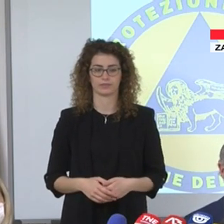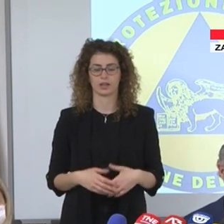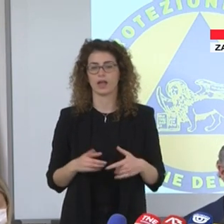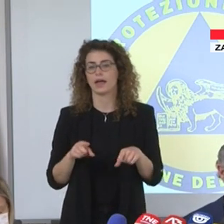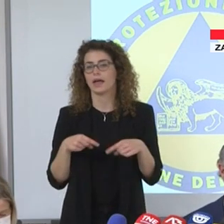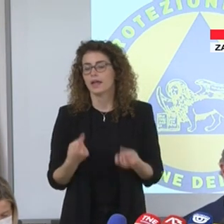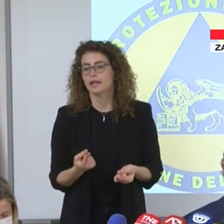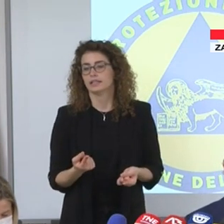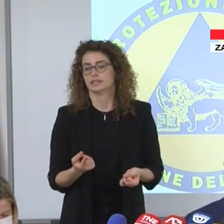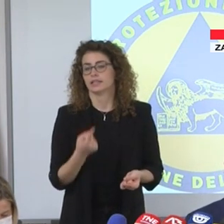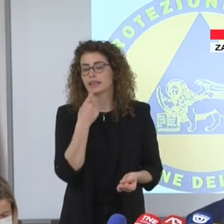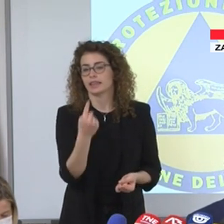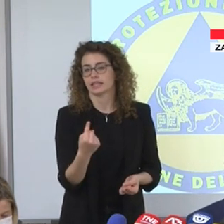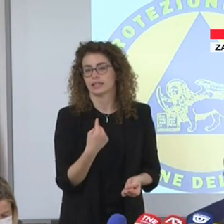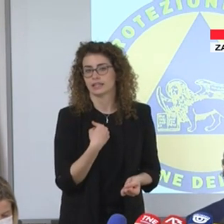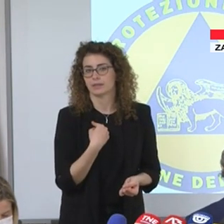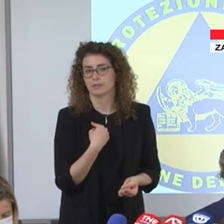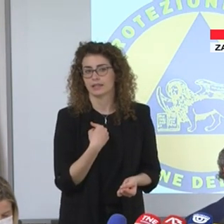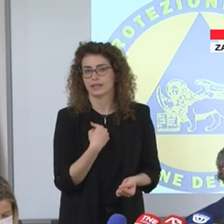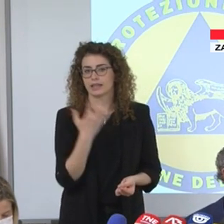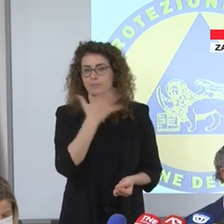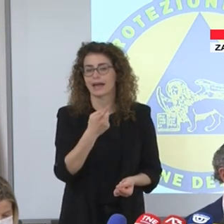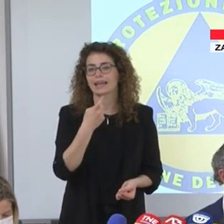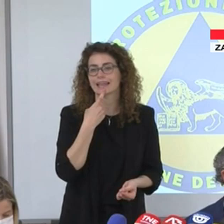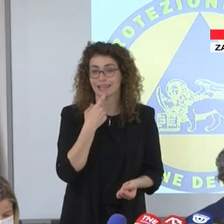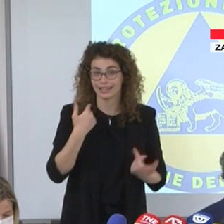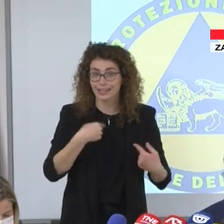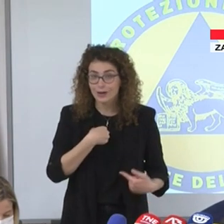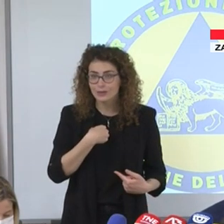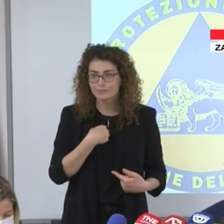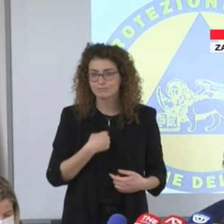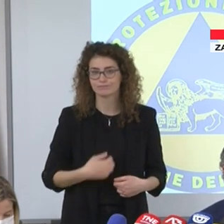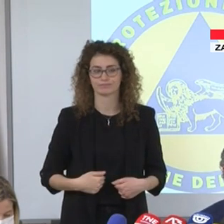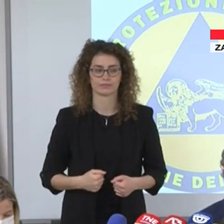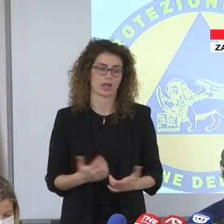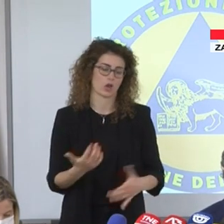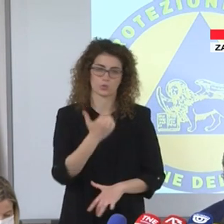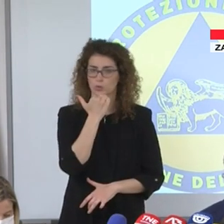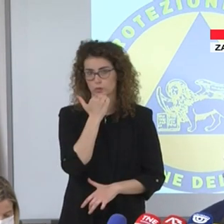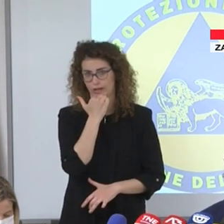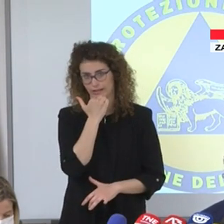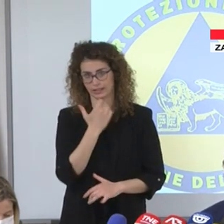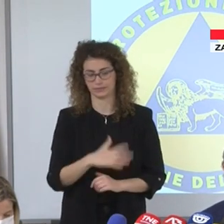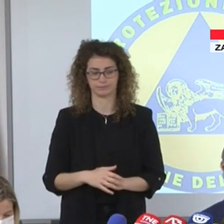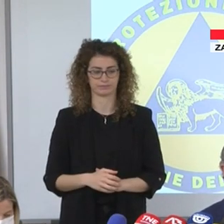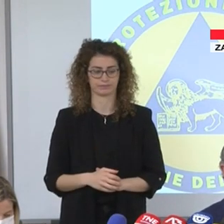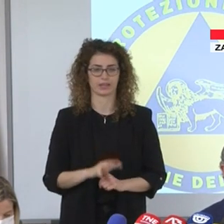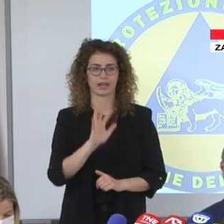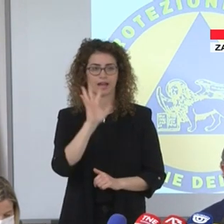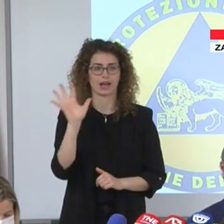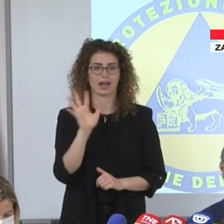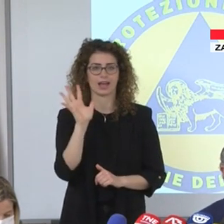Dopo ditemi che da parte del torto ci sono io. Grazie. Scusate, eh. Sembra